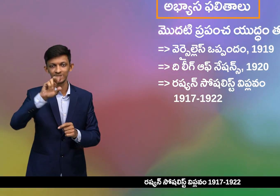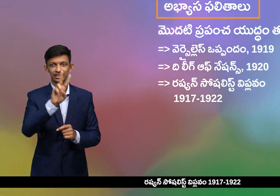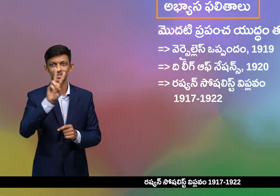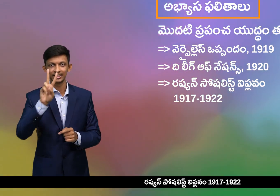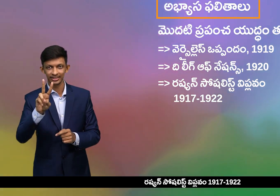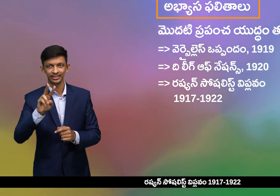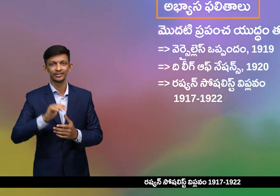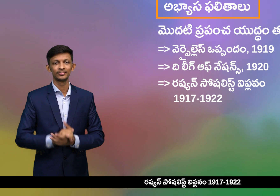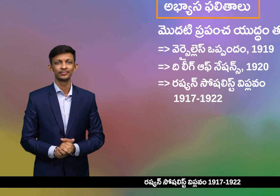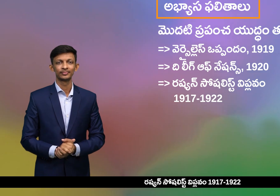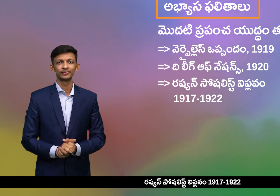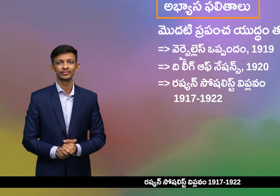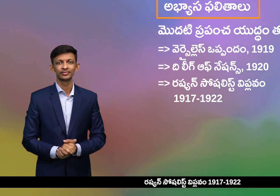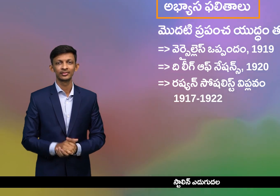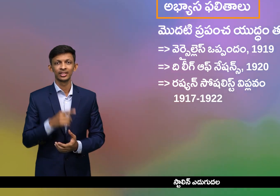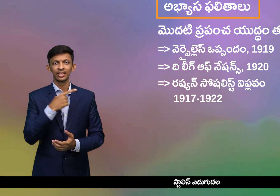1922.